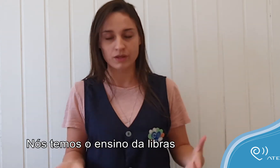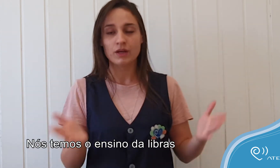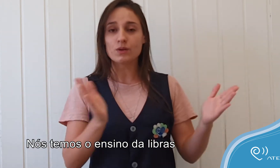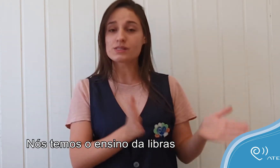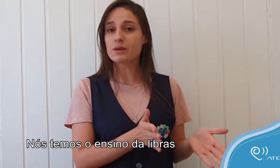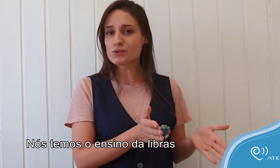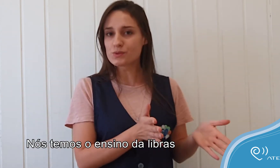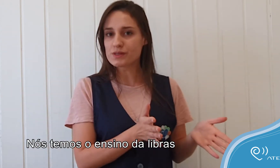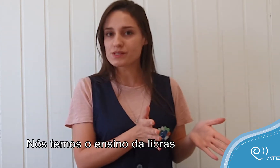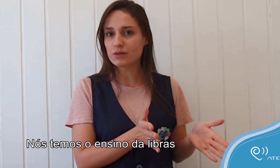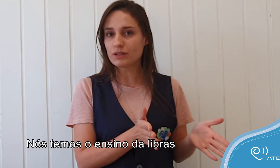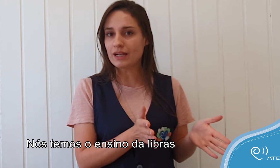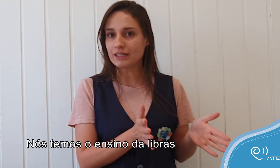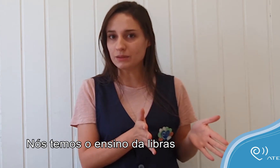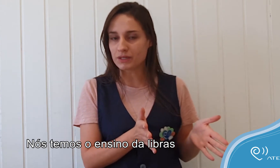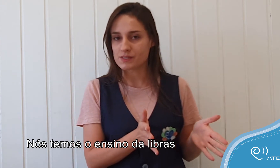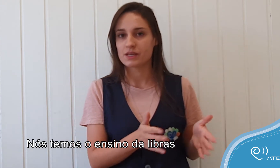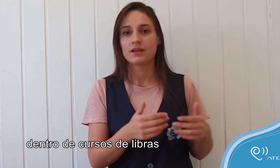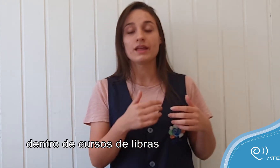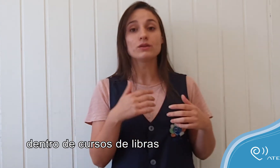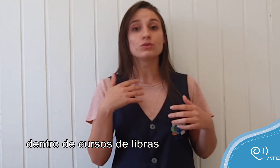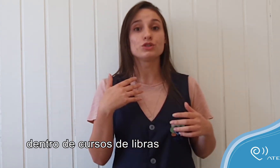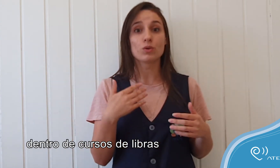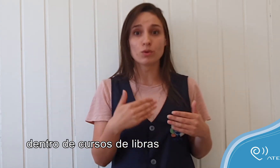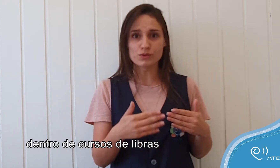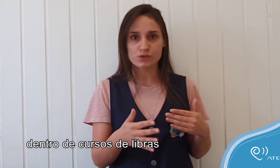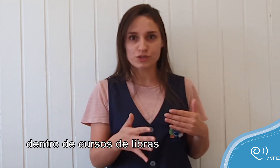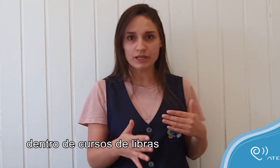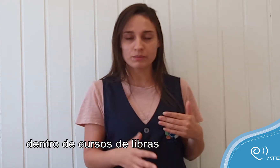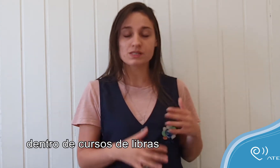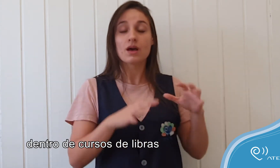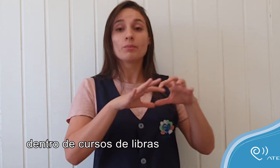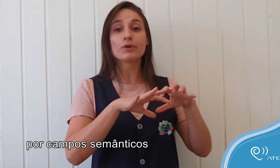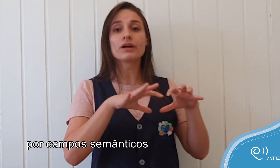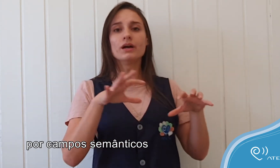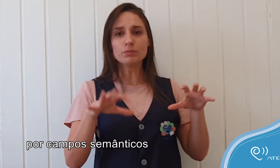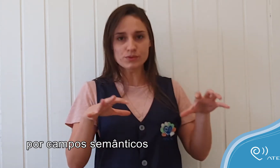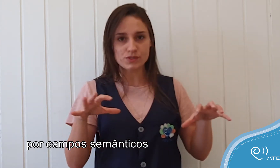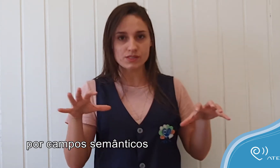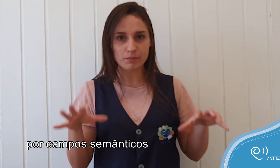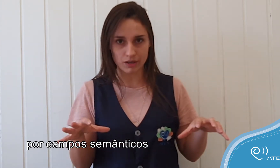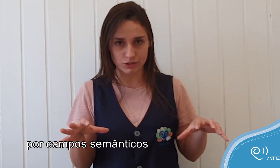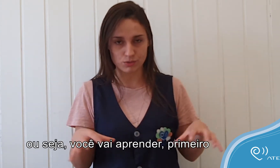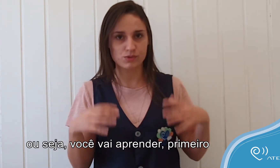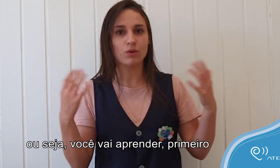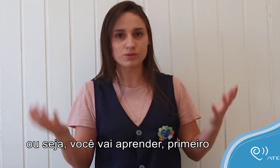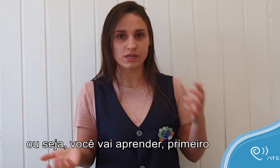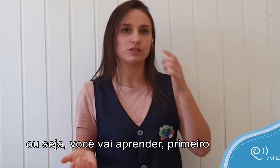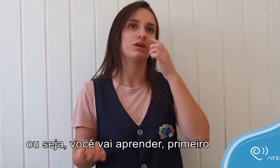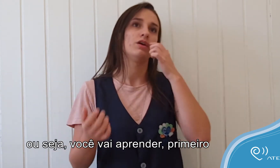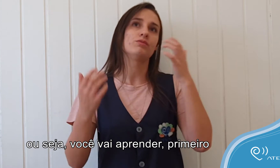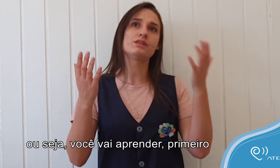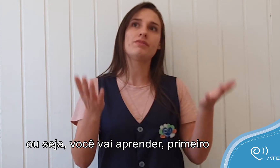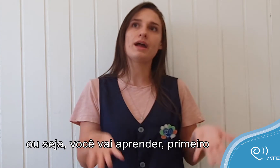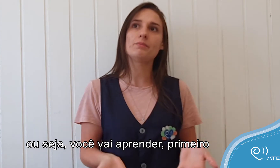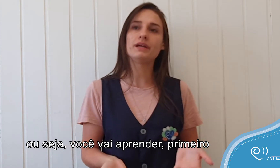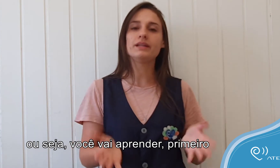Nós temos o ensino da Libras dentro de cursos de Libras por campos semânticos, ou seja, você vai aprender